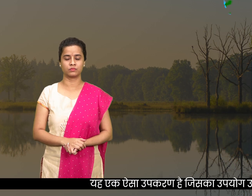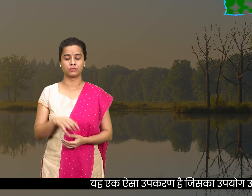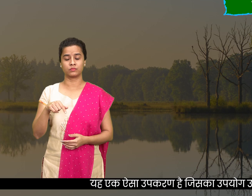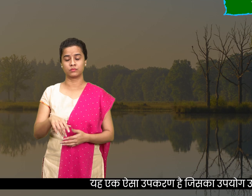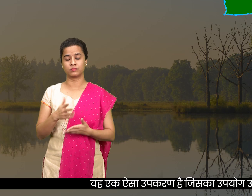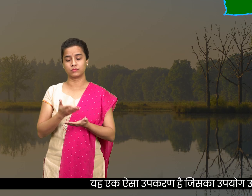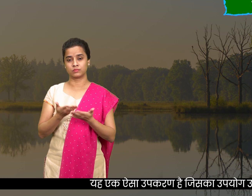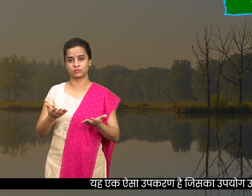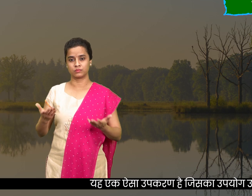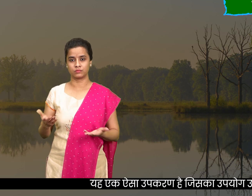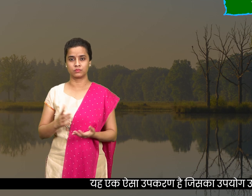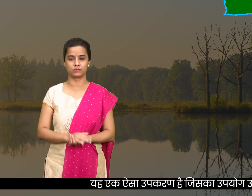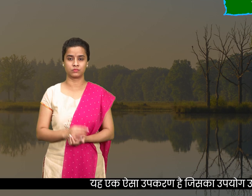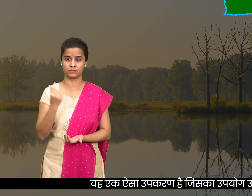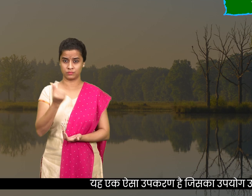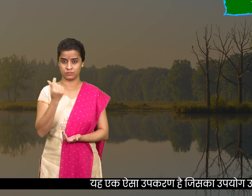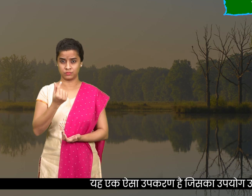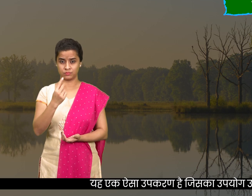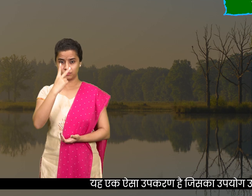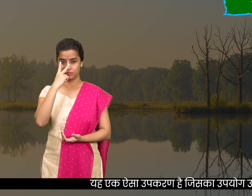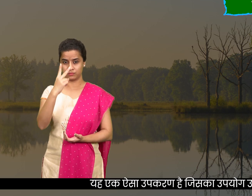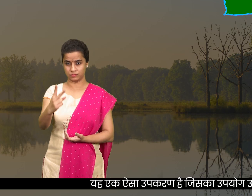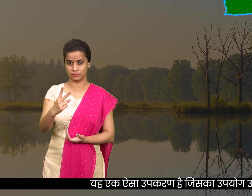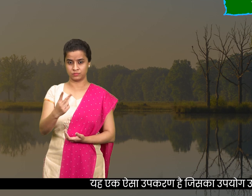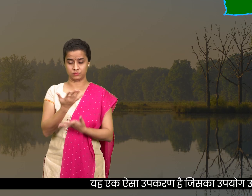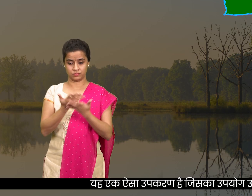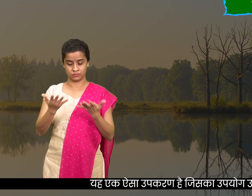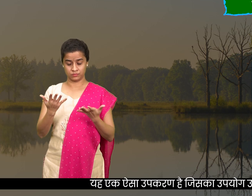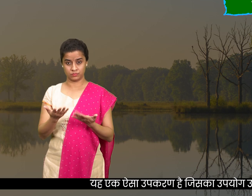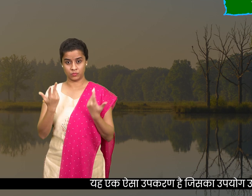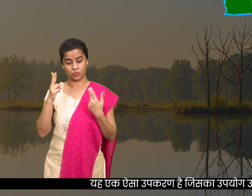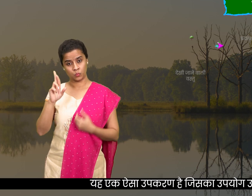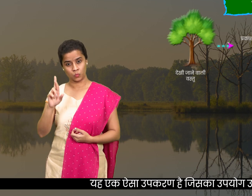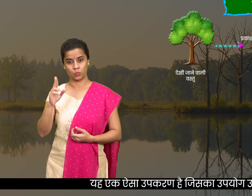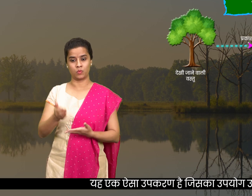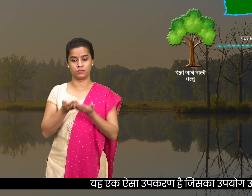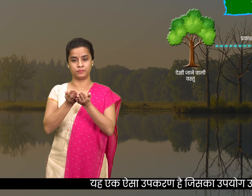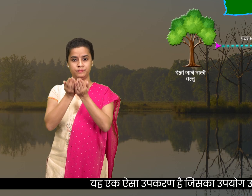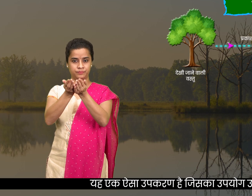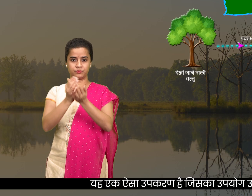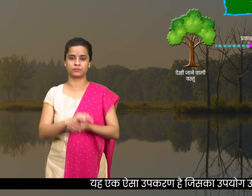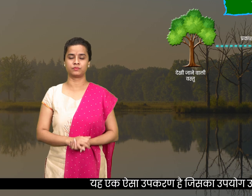यह एक ऐसा उपकरण है जिसका उपयोग उन पिंडों या